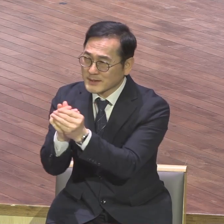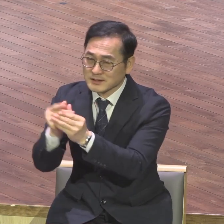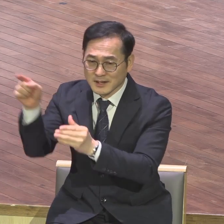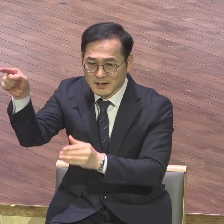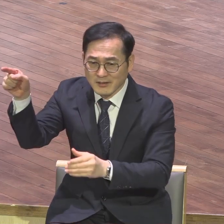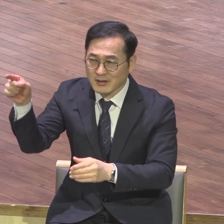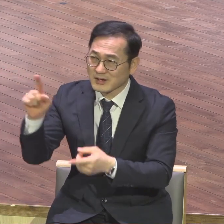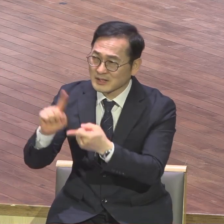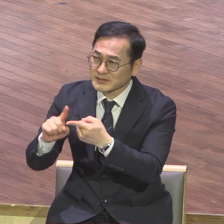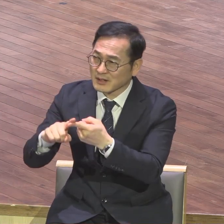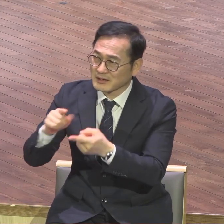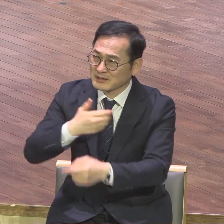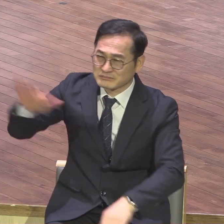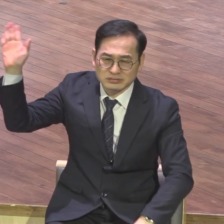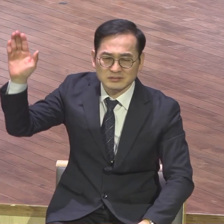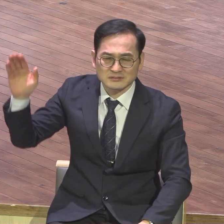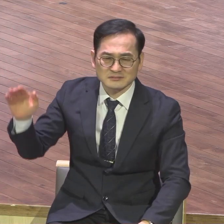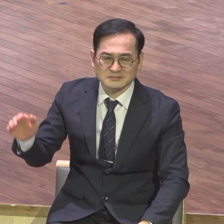절대성을 희석시켜버린 거예요.